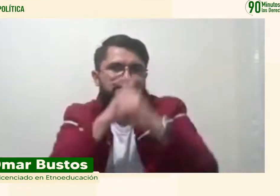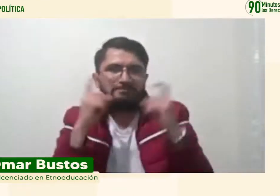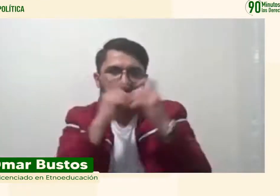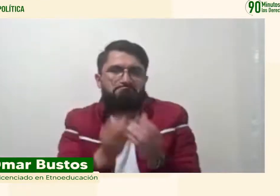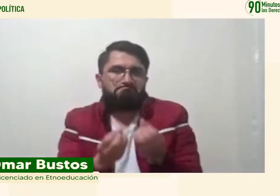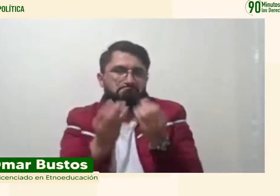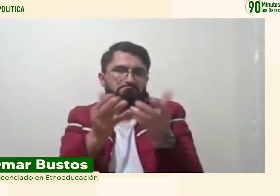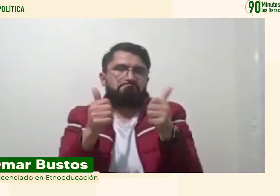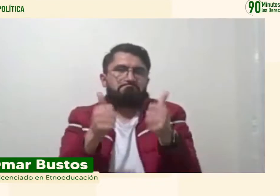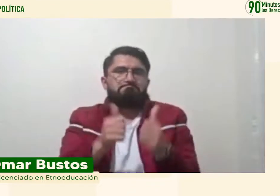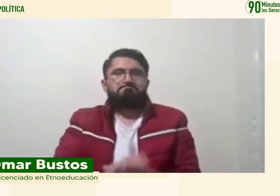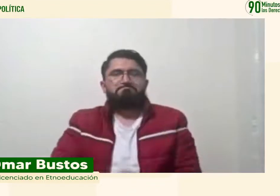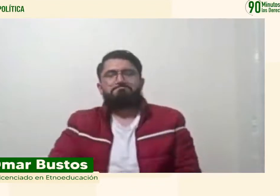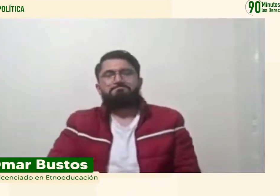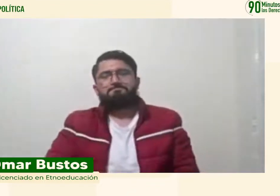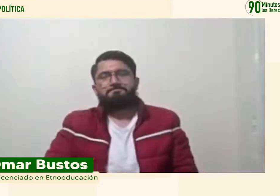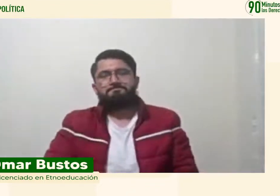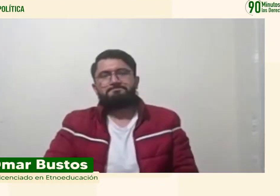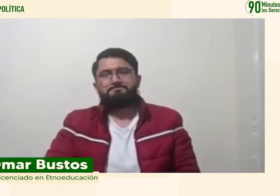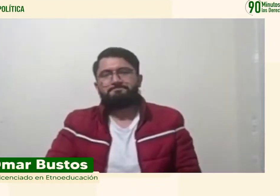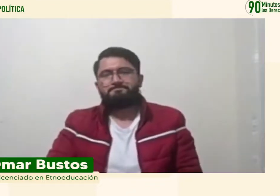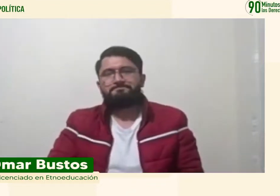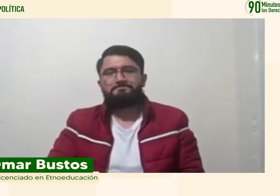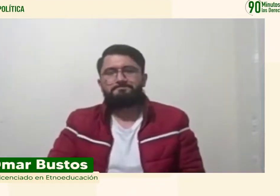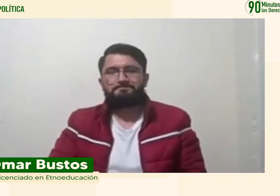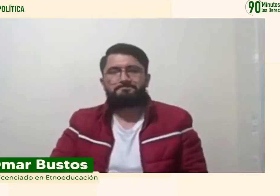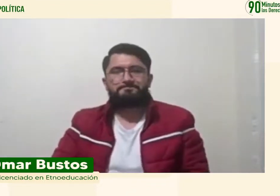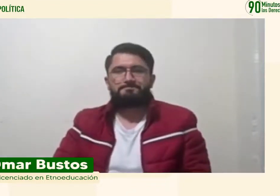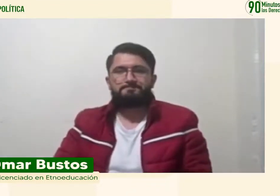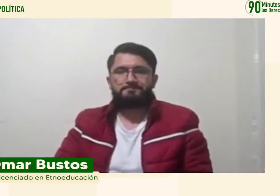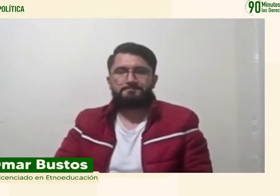podemos construir y avanzar entonces unas palabras para reflexionar